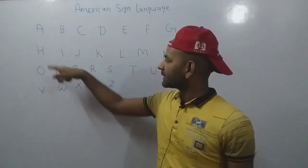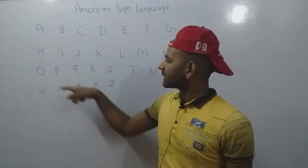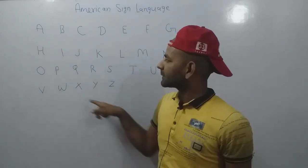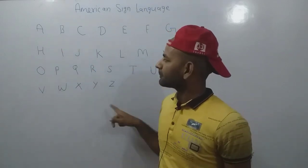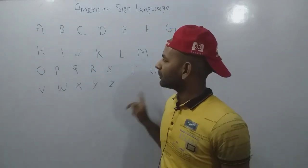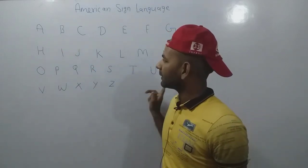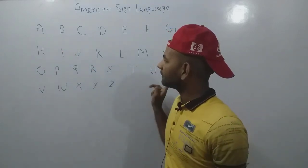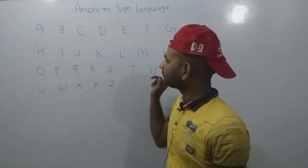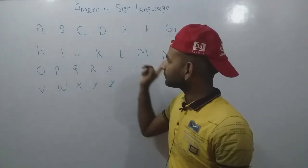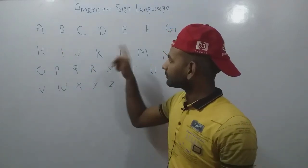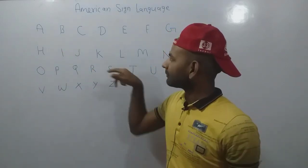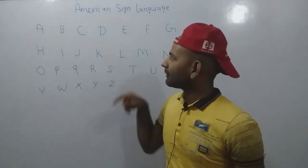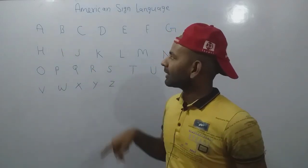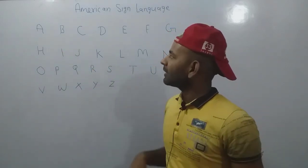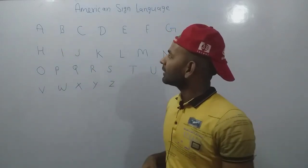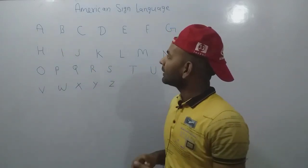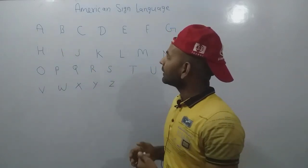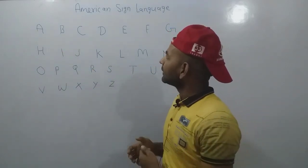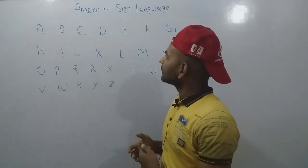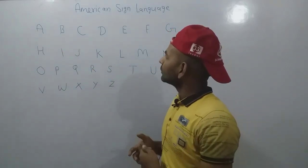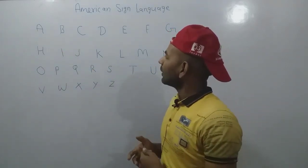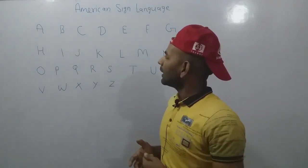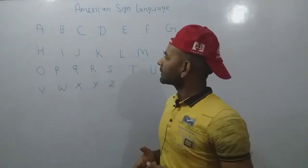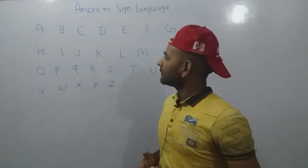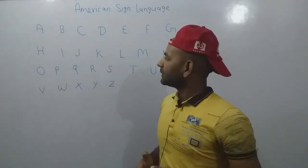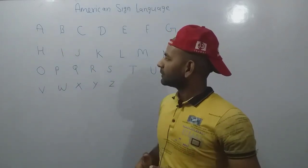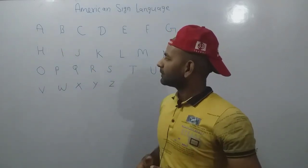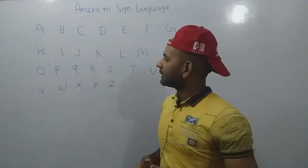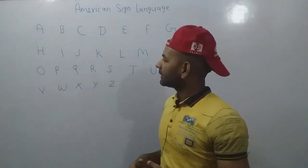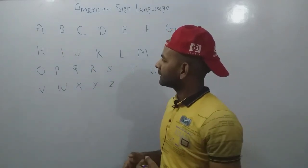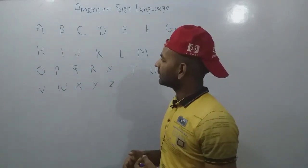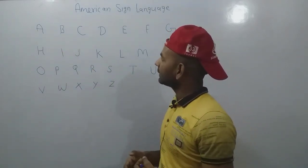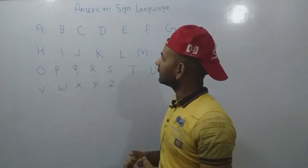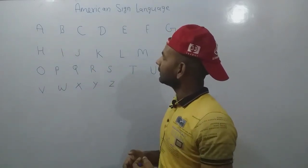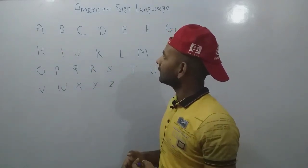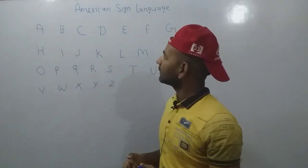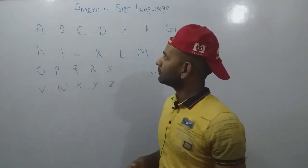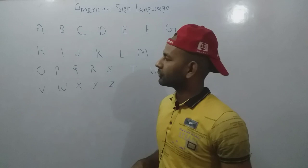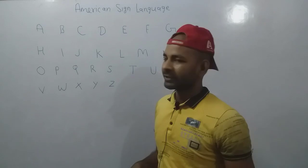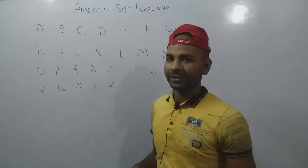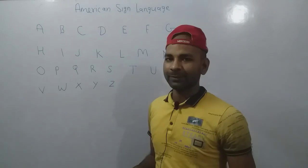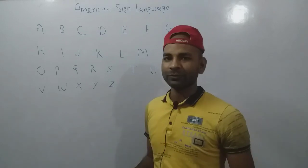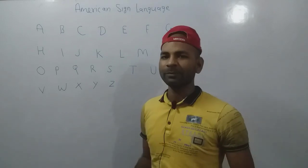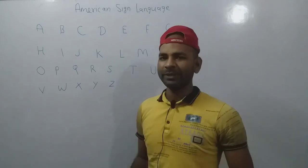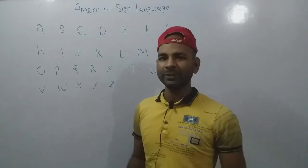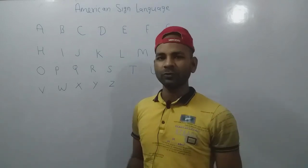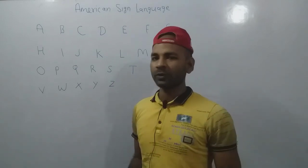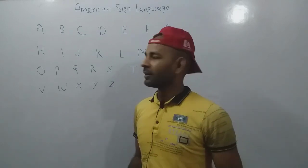तरह से बोलना है। तो आज की वीडियो में मुझे लगता है सब कुछ कंप्लीट ही हो चुका है।